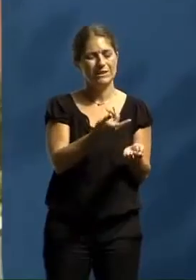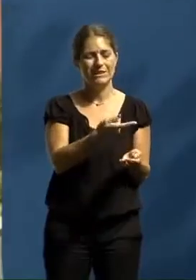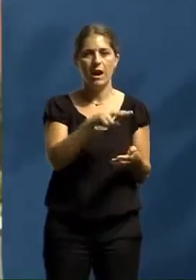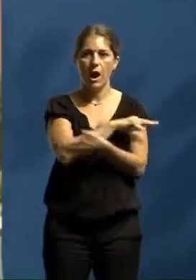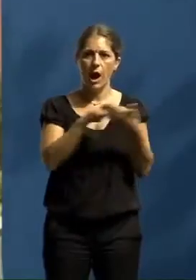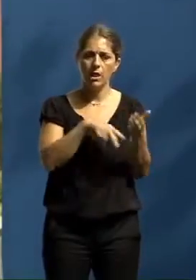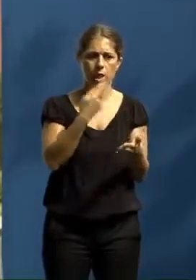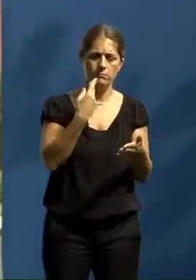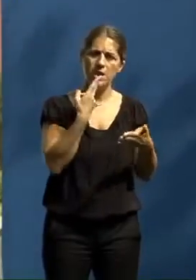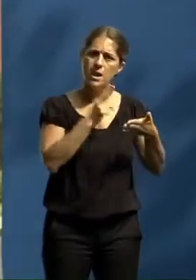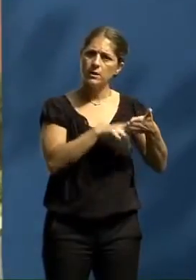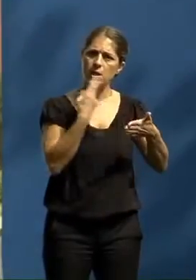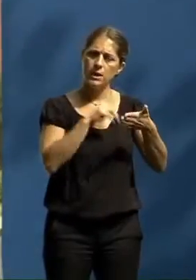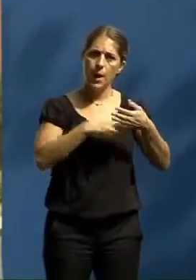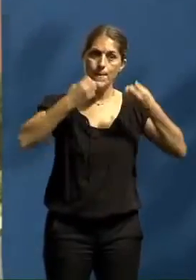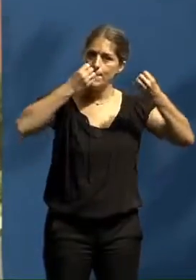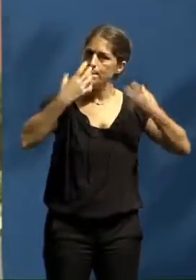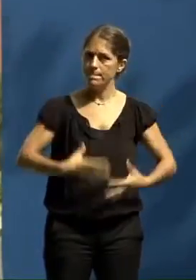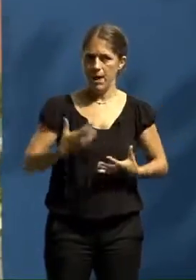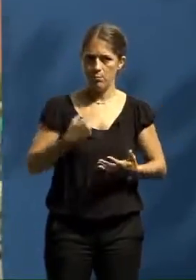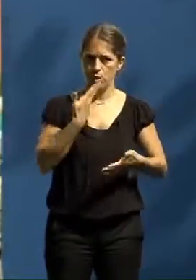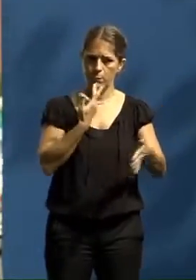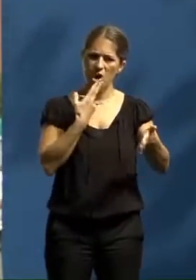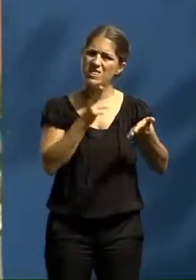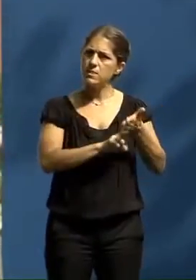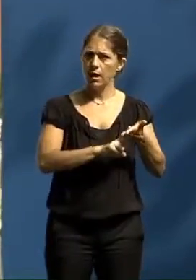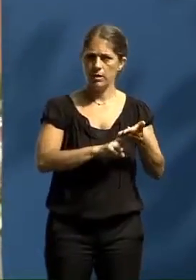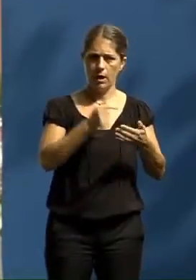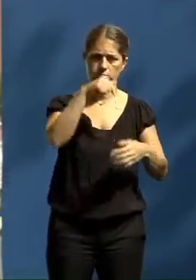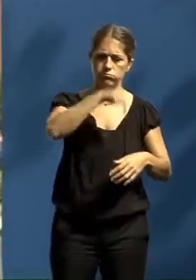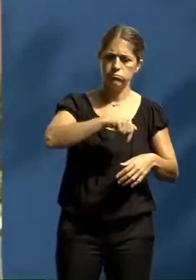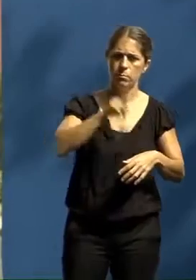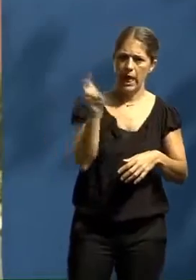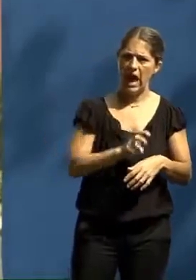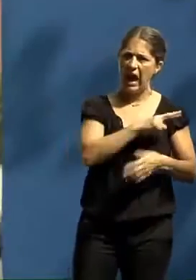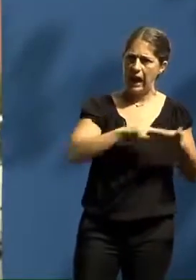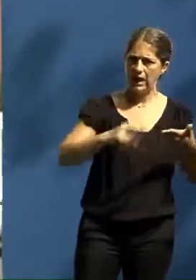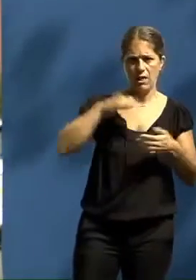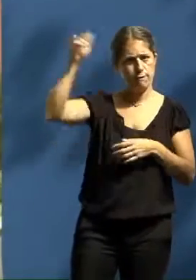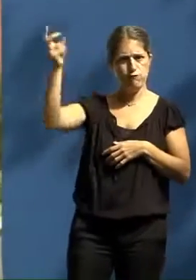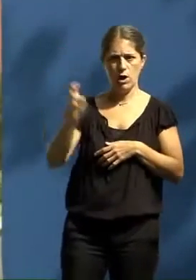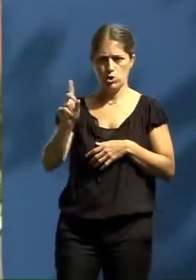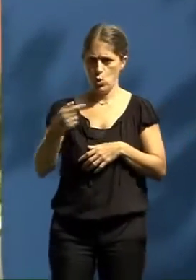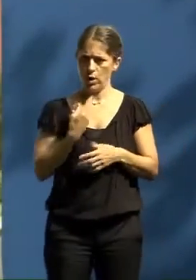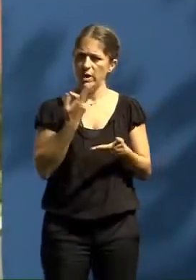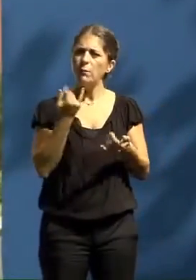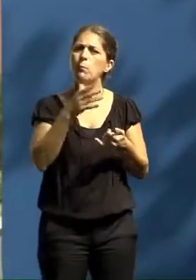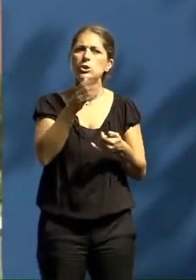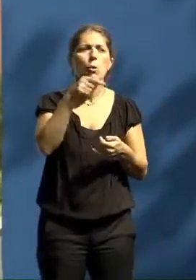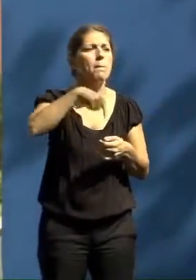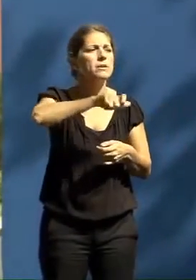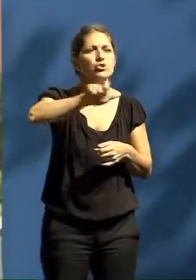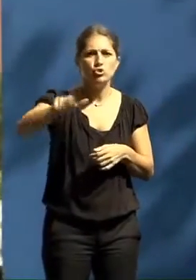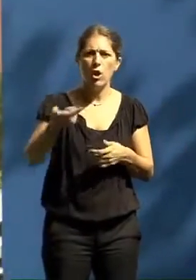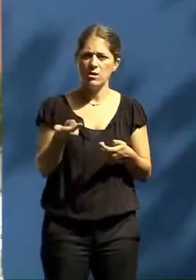dean gato por lebre, nin mexilón galego polo que é mexilón foráneo. Temos dereito a saber o que consumimos, porque a xente, a cidadanía de Galicia, igual que a